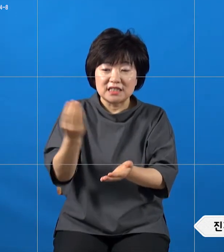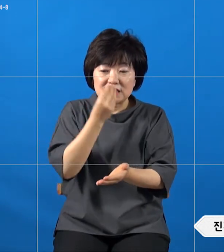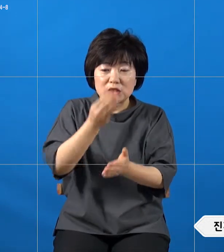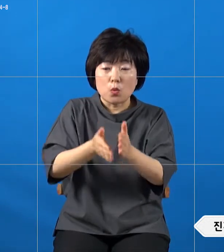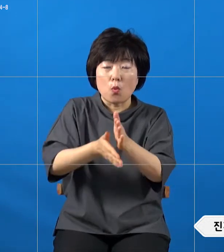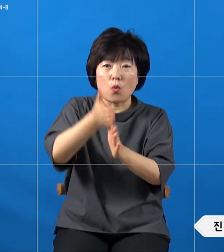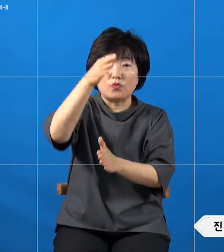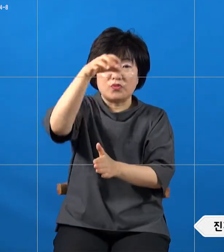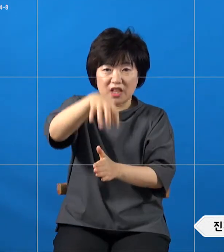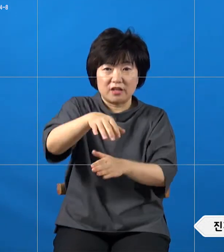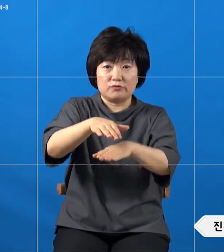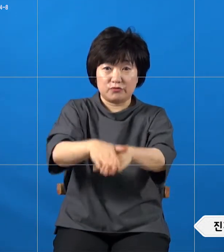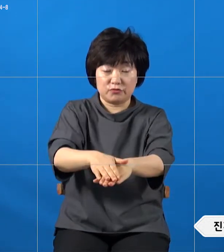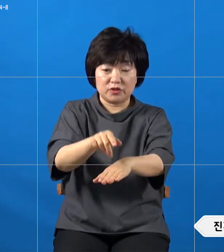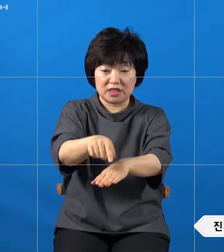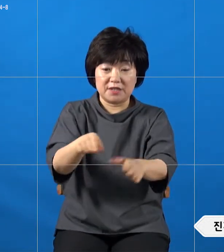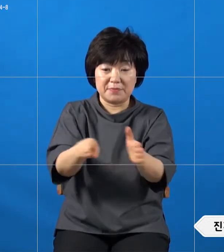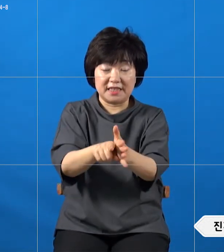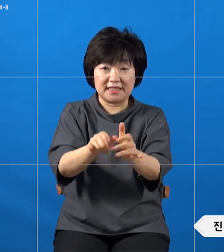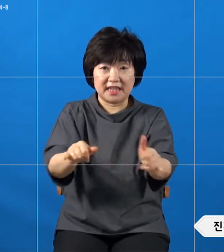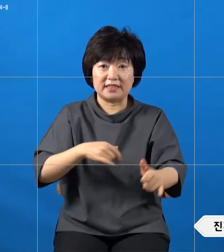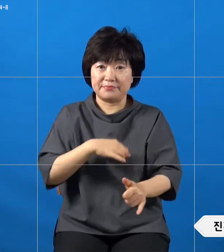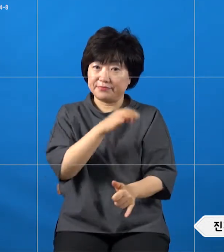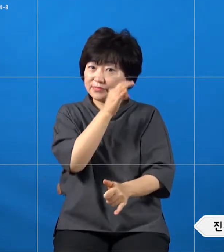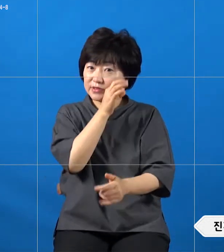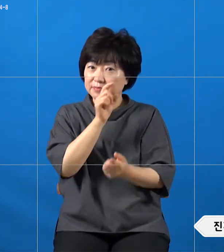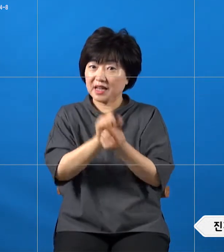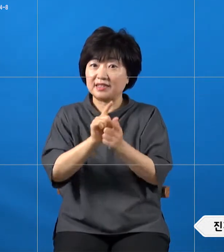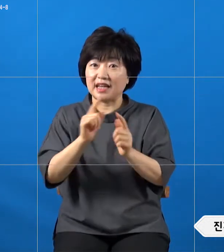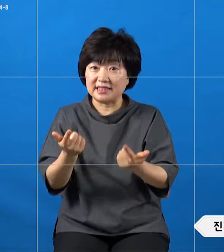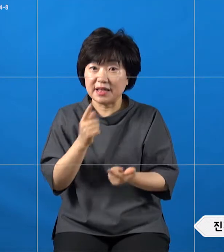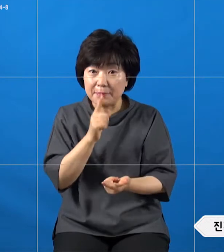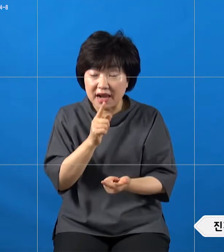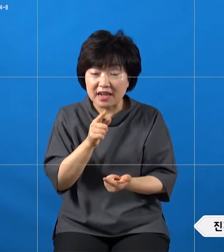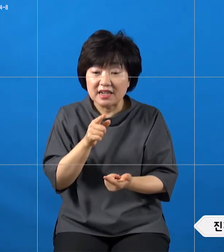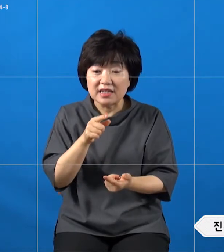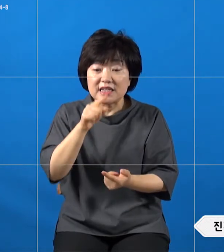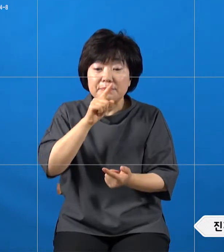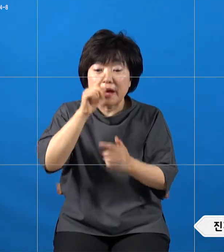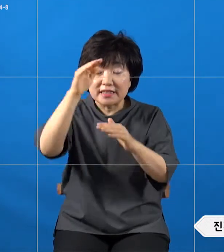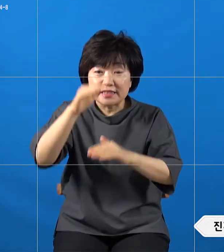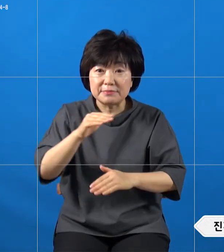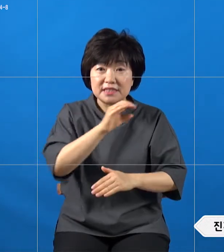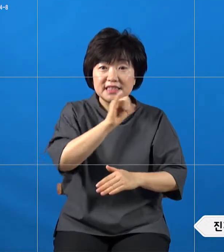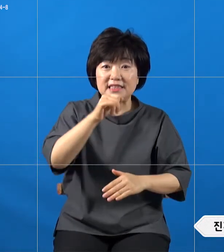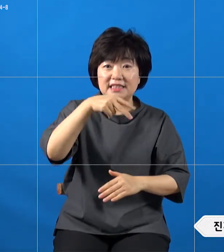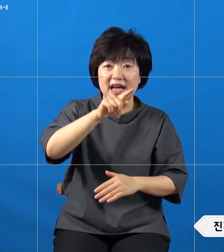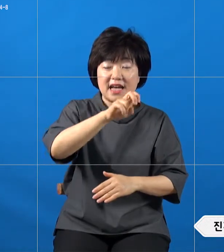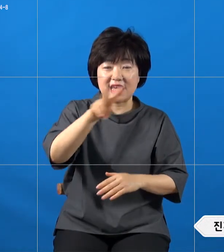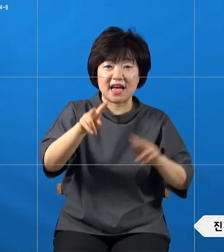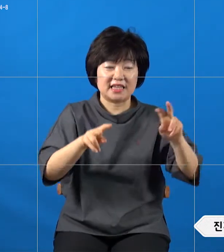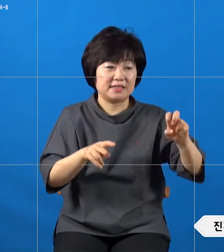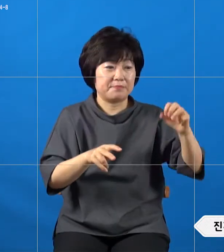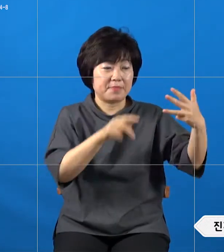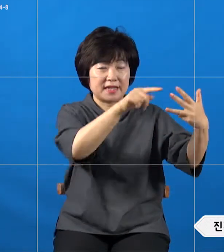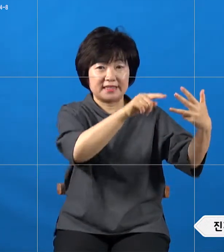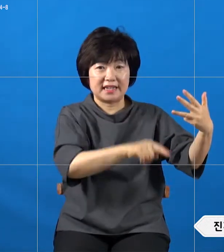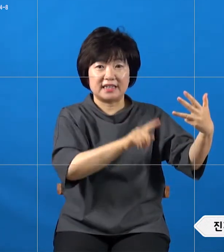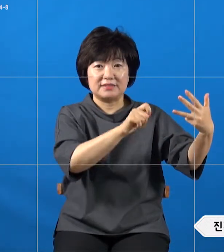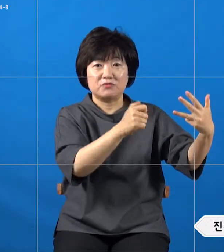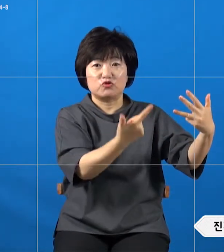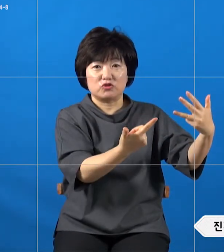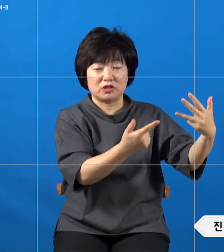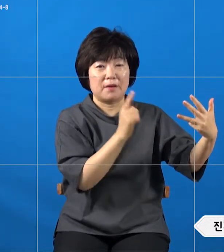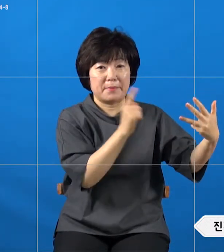부끄러움을 당하지 아니하리라 하였으니, 이 말씀은 이사야서 28장